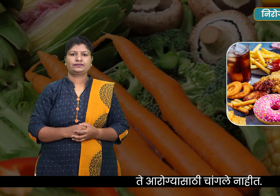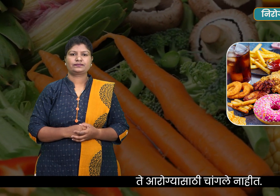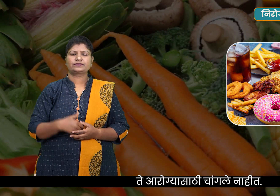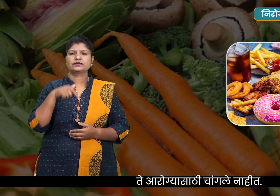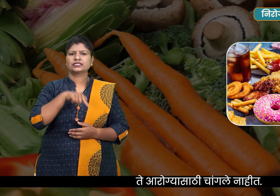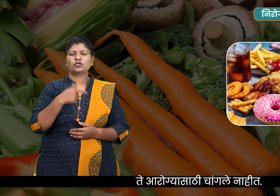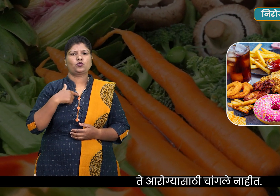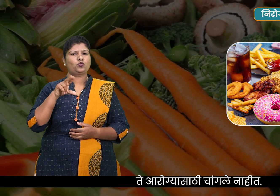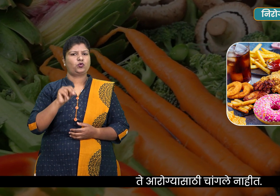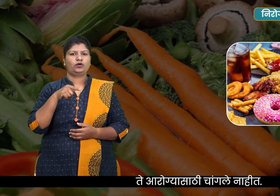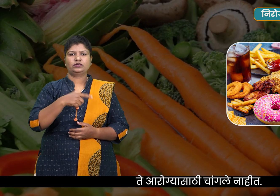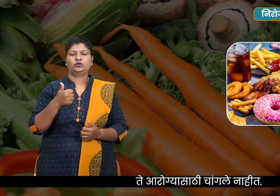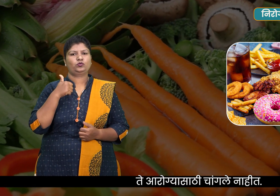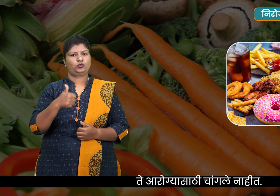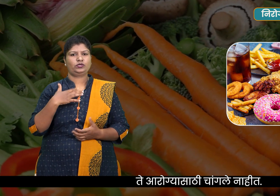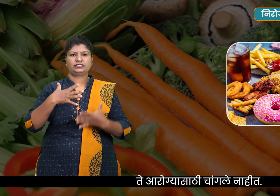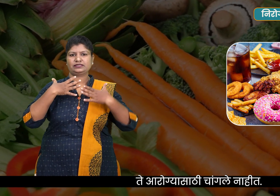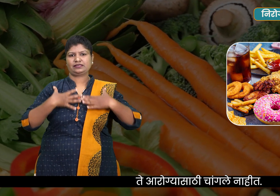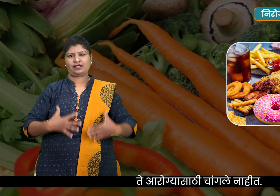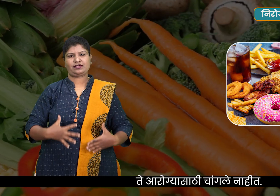ते आरोग्यासाठी चांगले नाहीत.